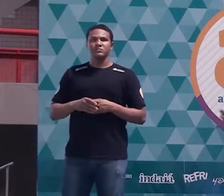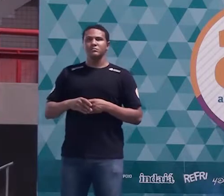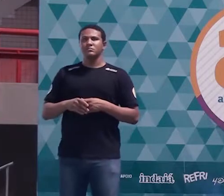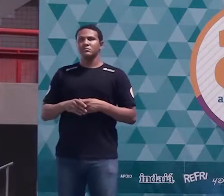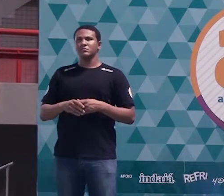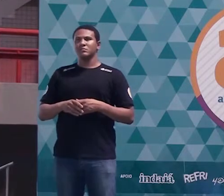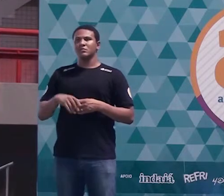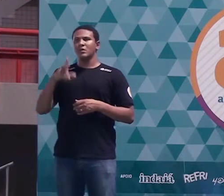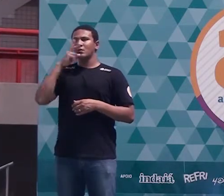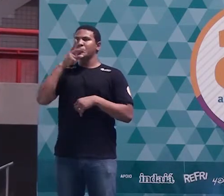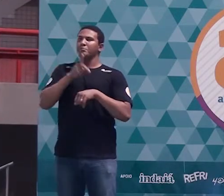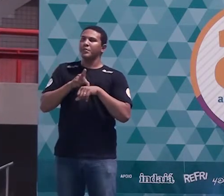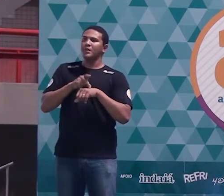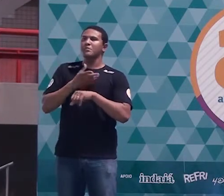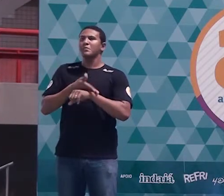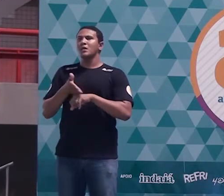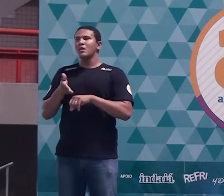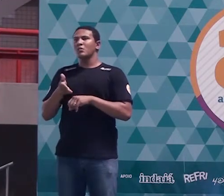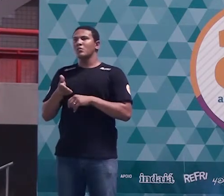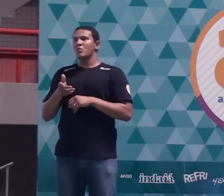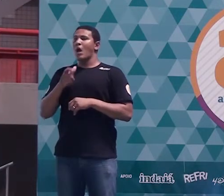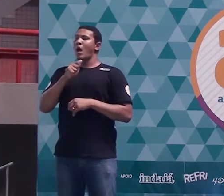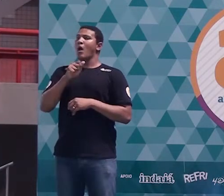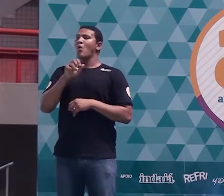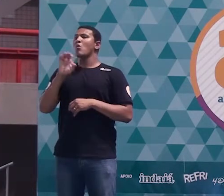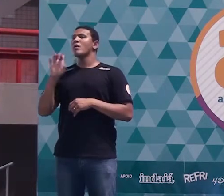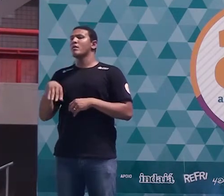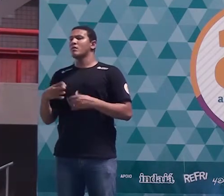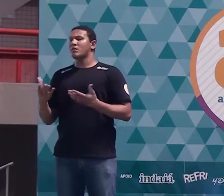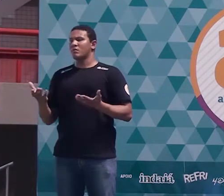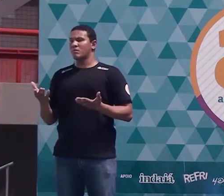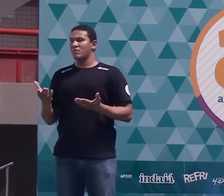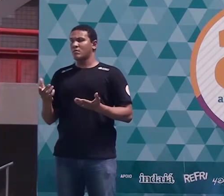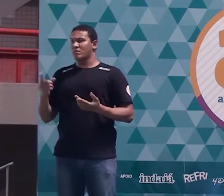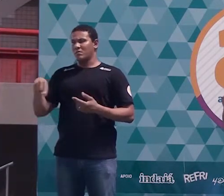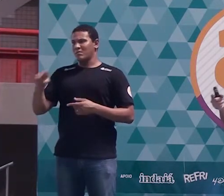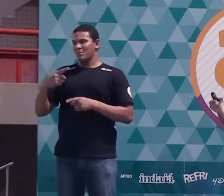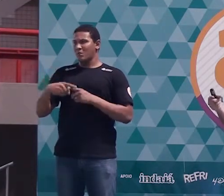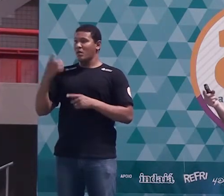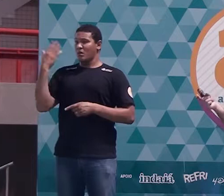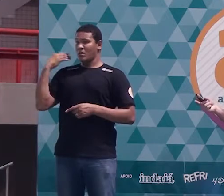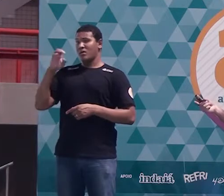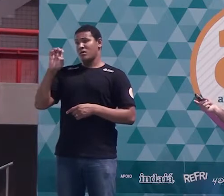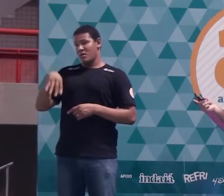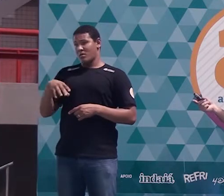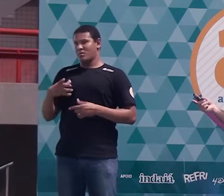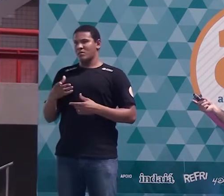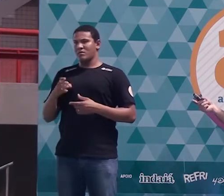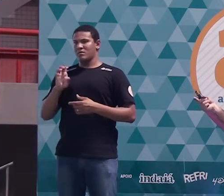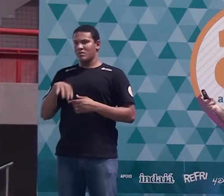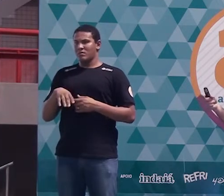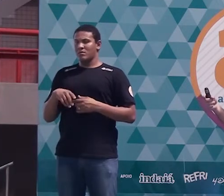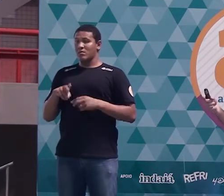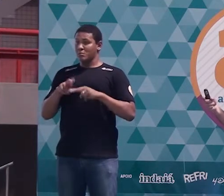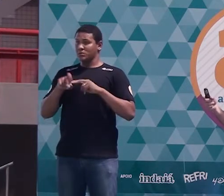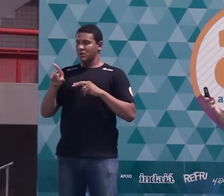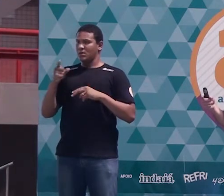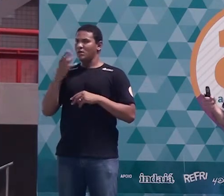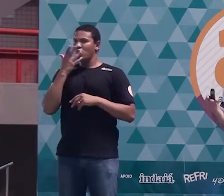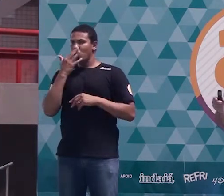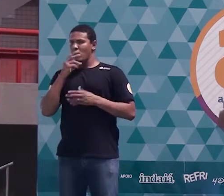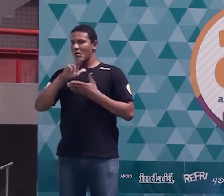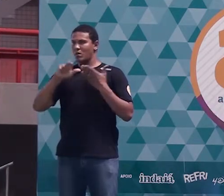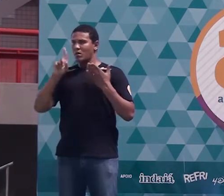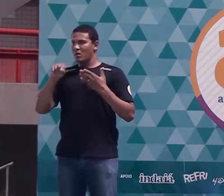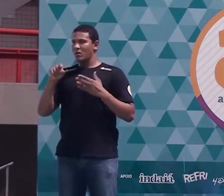a preto e branco ou TV em preto e branco? Porque não é do tempo de vocês, é em preto e branco. Então a TV colorida